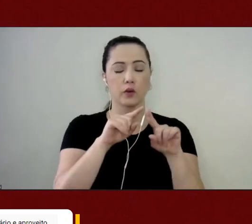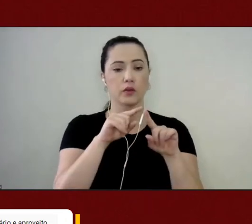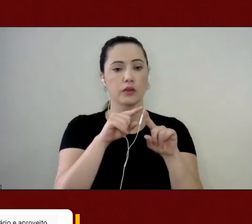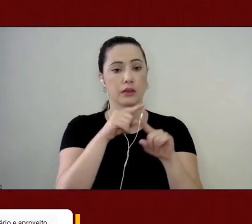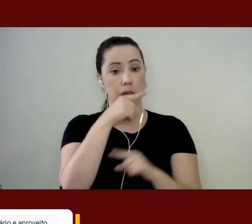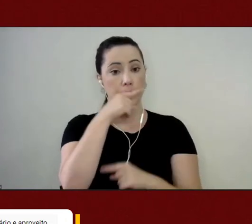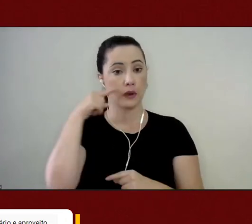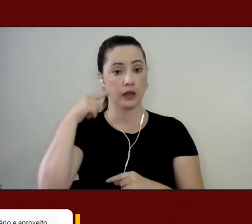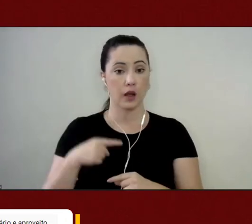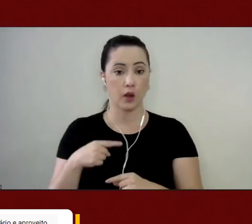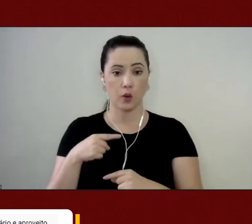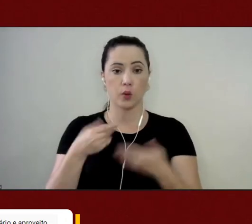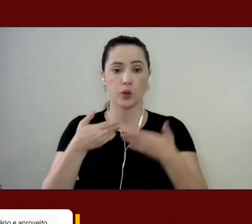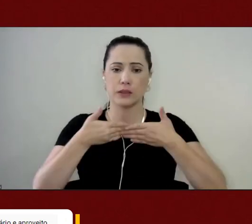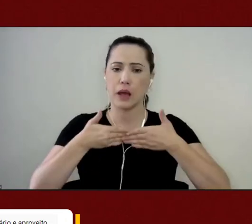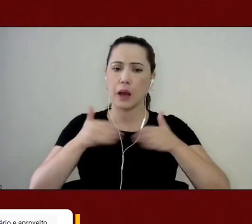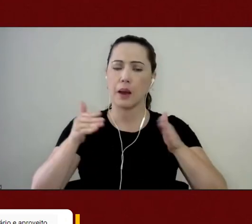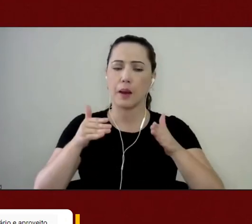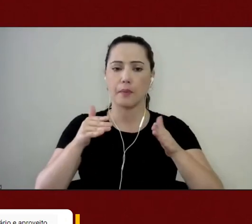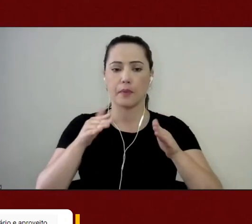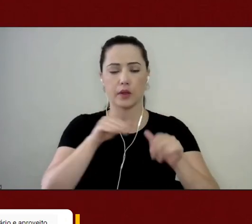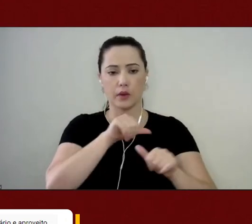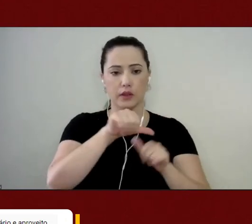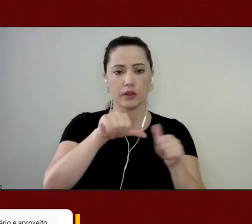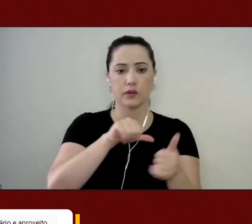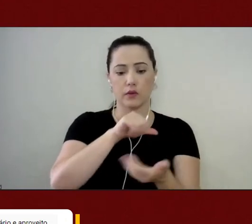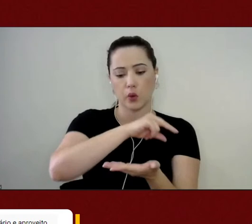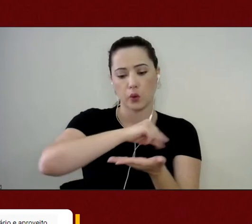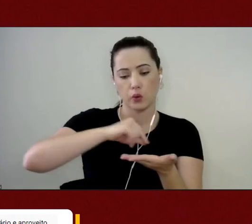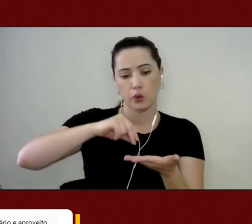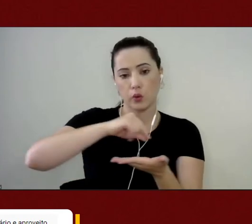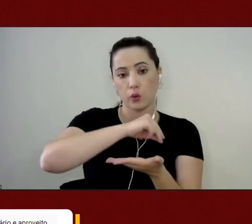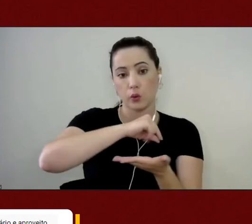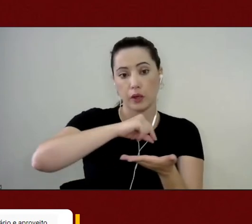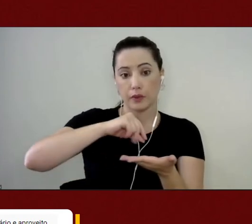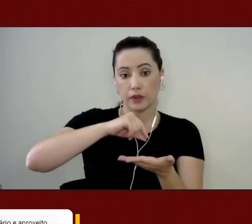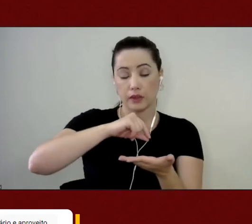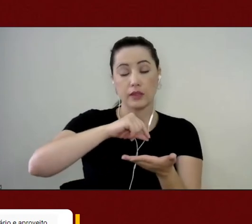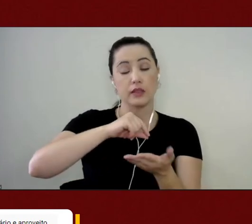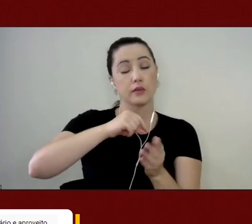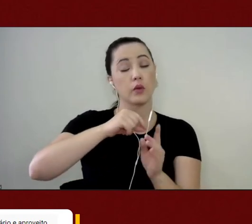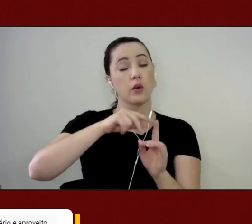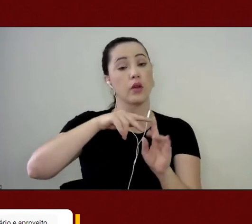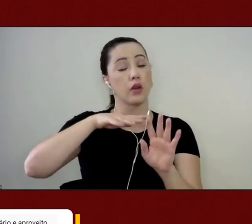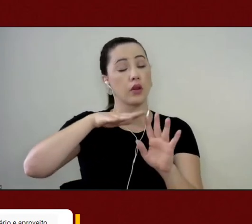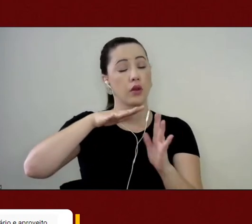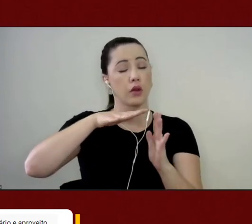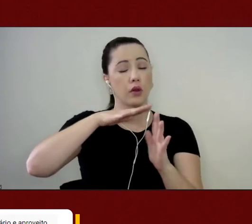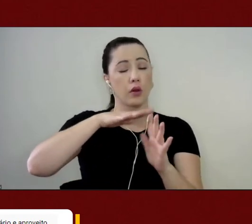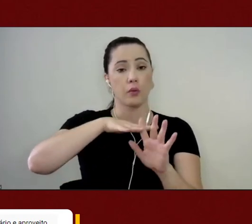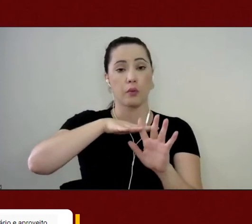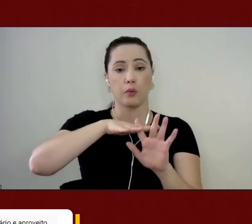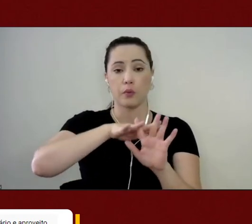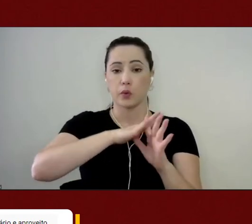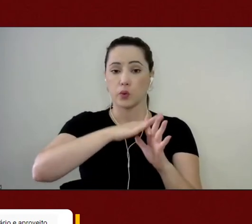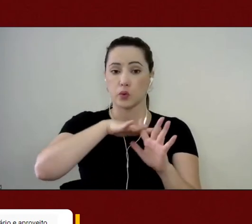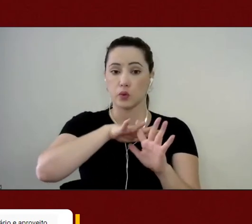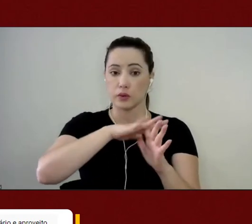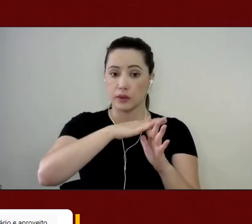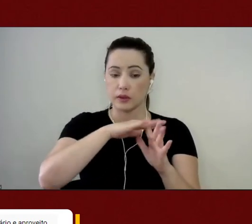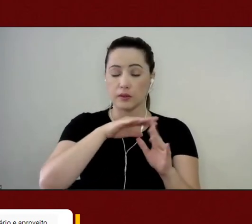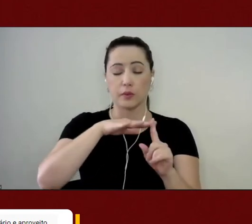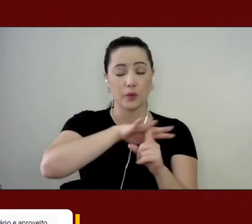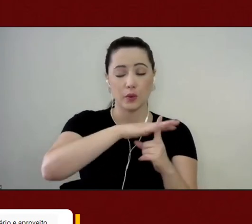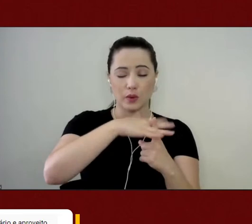fase de passagem geral do capitalismo para o socialismo. Tem um conhecimento da interdependência mundial. O que ocorre na